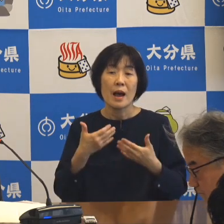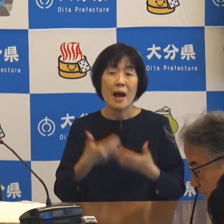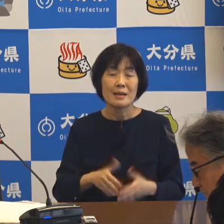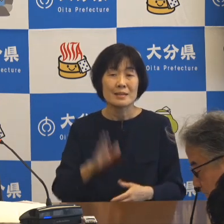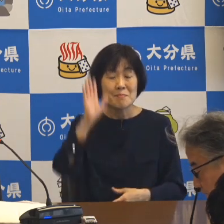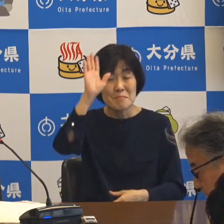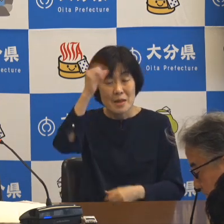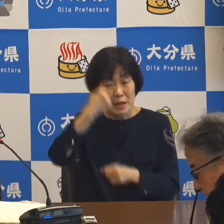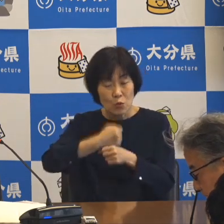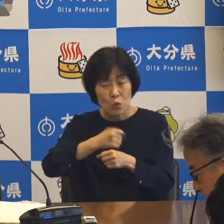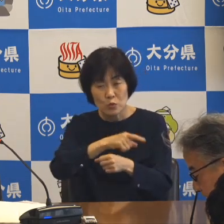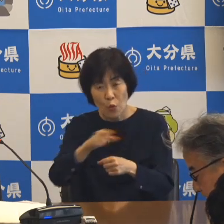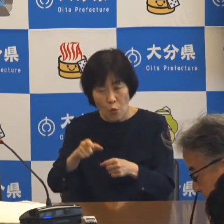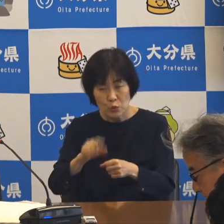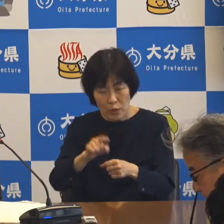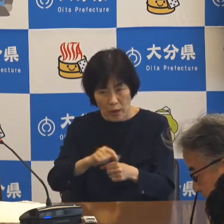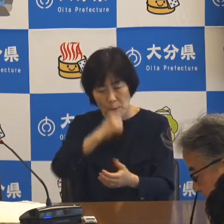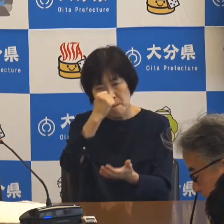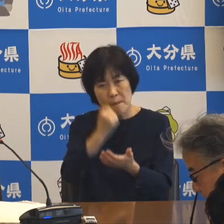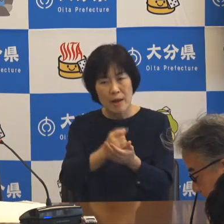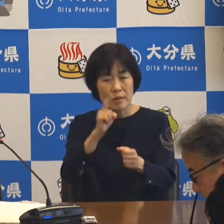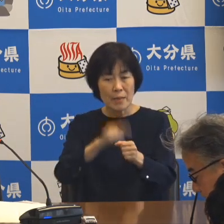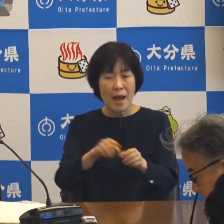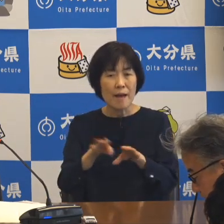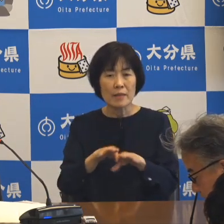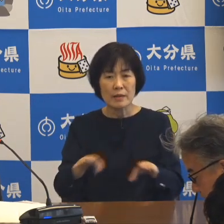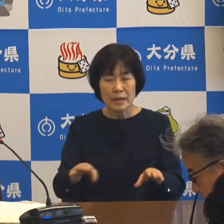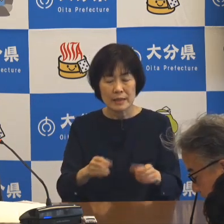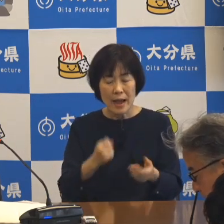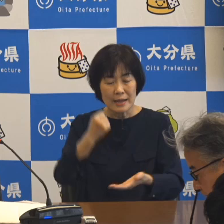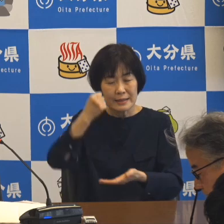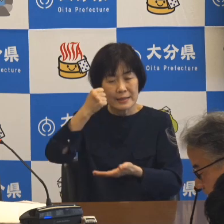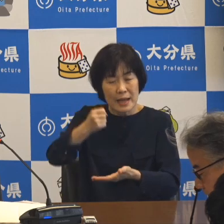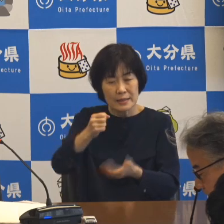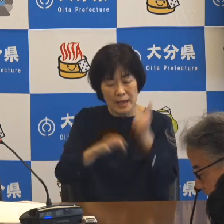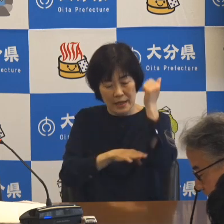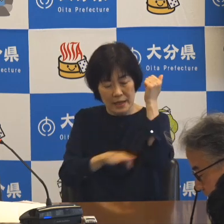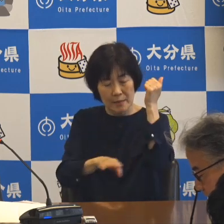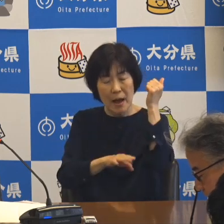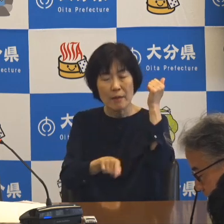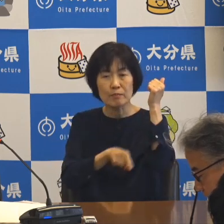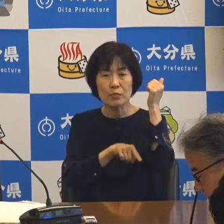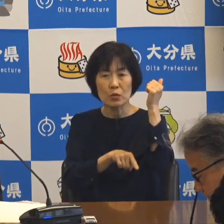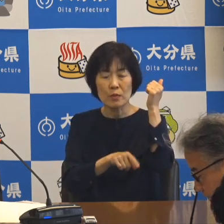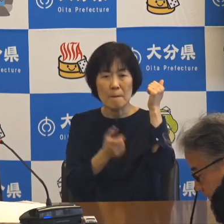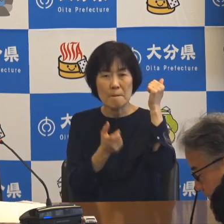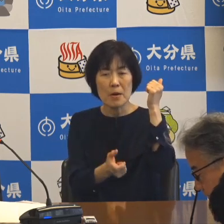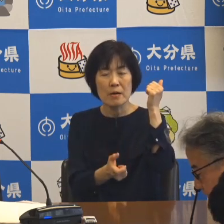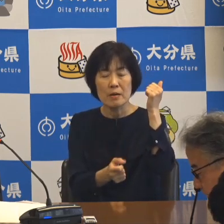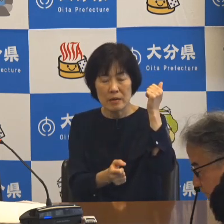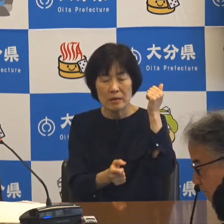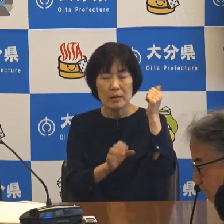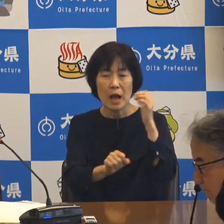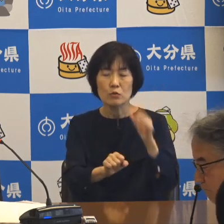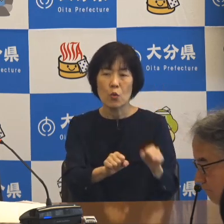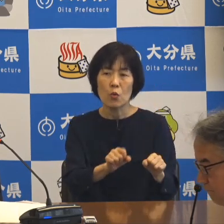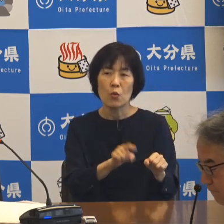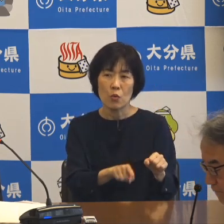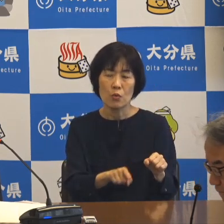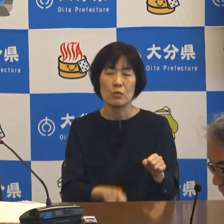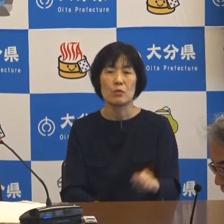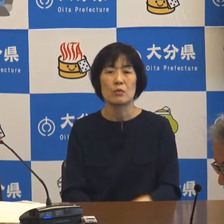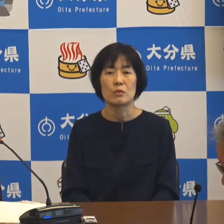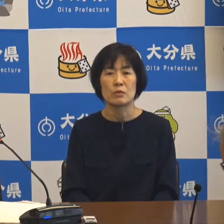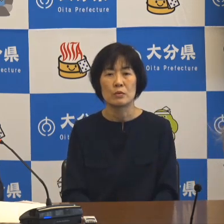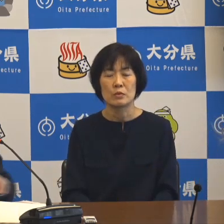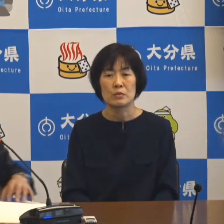進めていくためにも安定的な財政基盤をですね、このような取り組みを通じて確保していくということを考えております。で